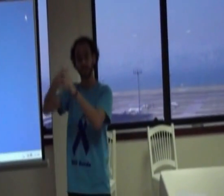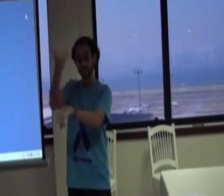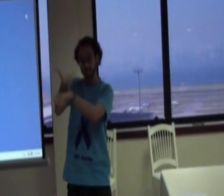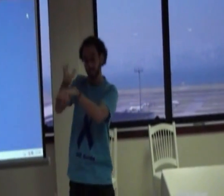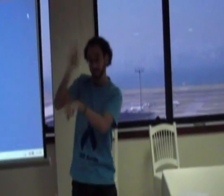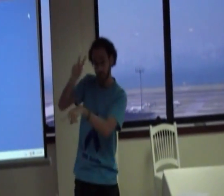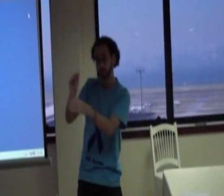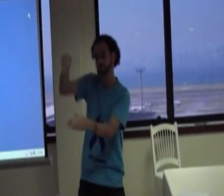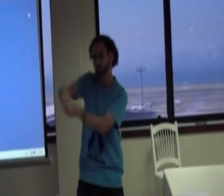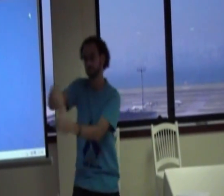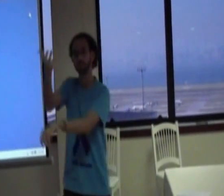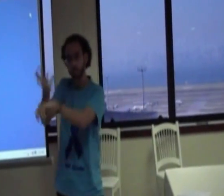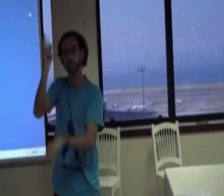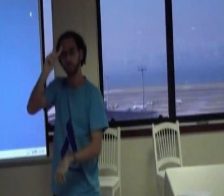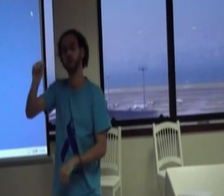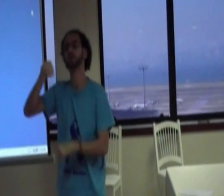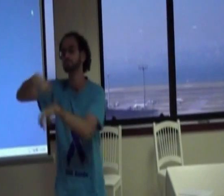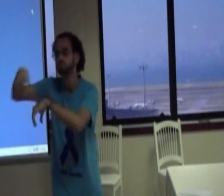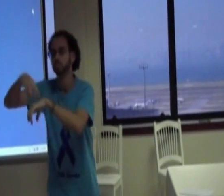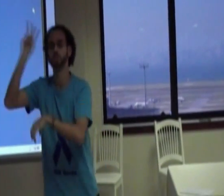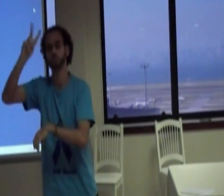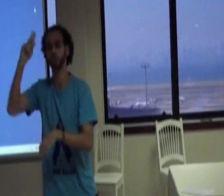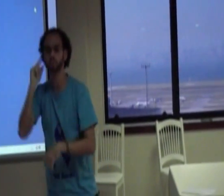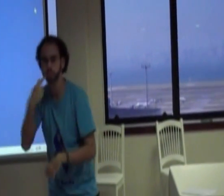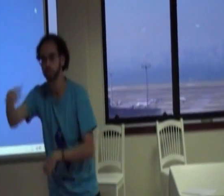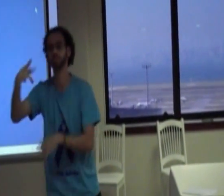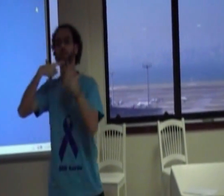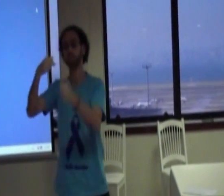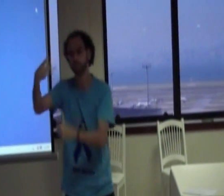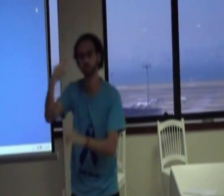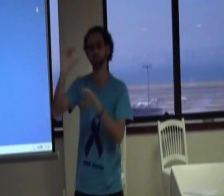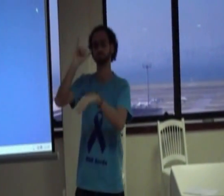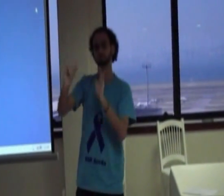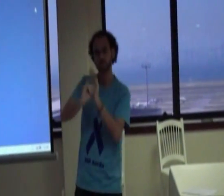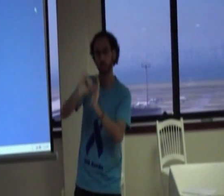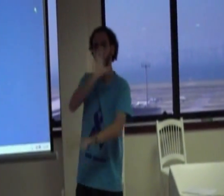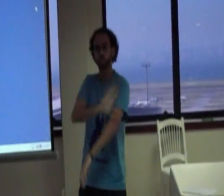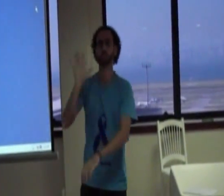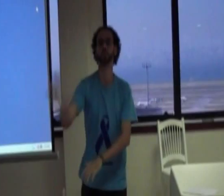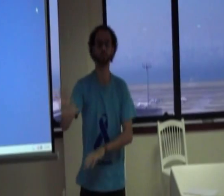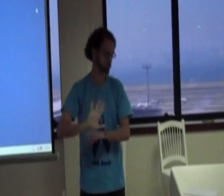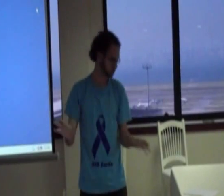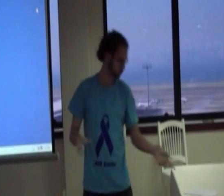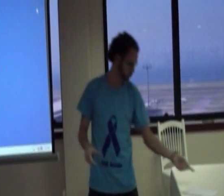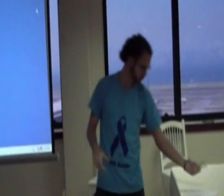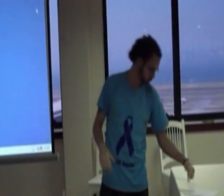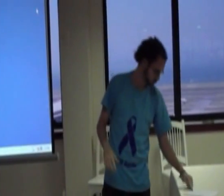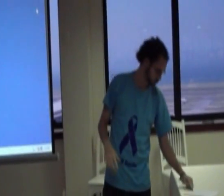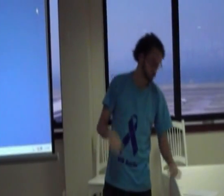mantendo nas escolas para surdos, escolas com disciplinas específicas, falando sobre a questão linguística, de